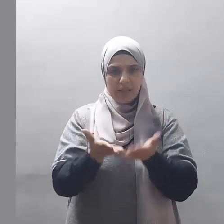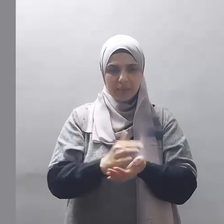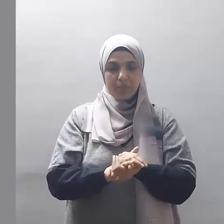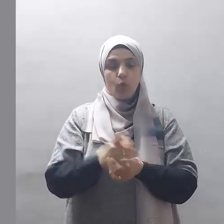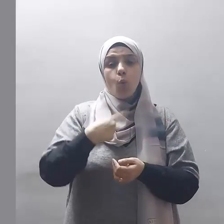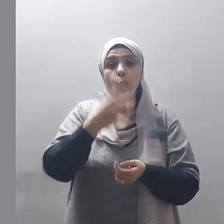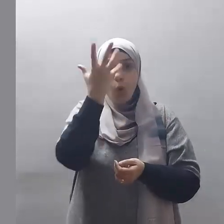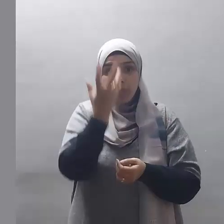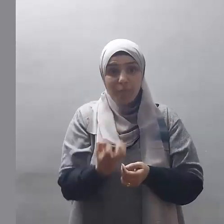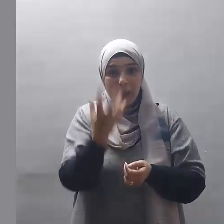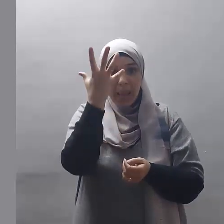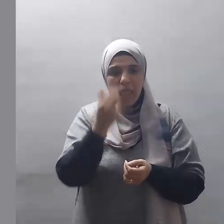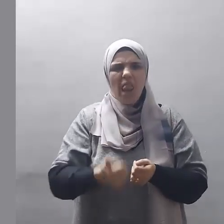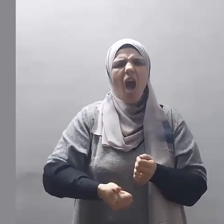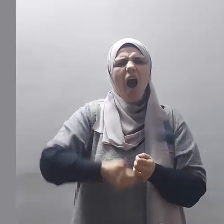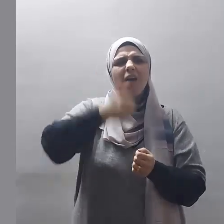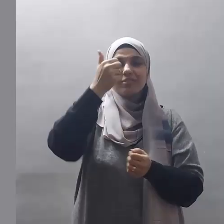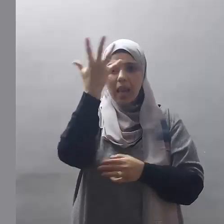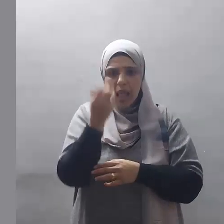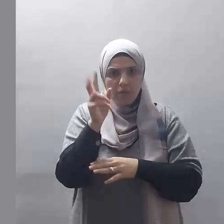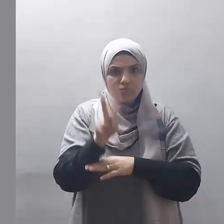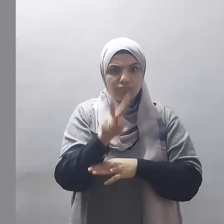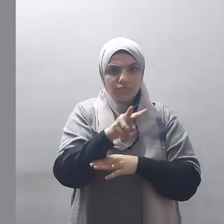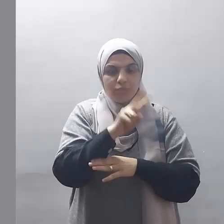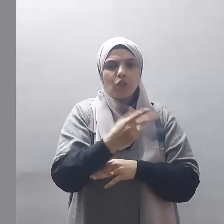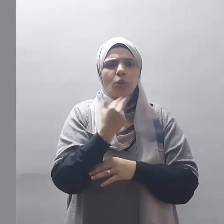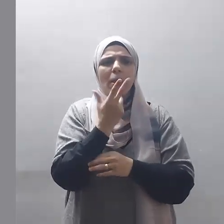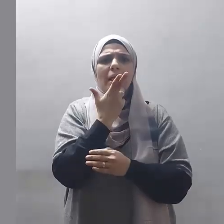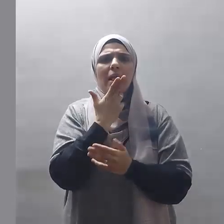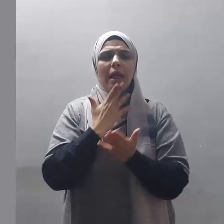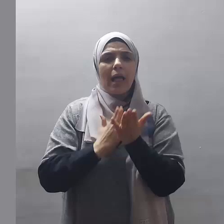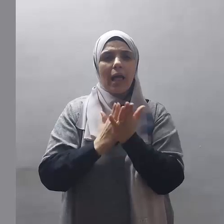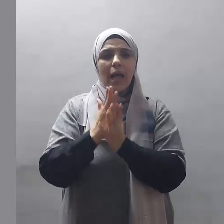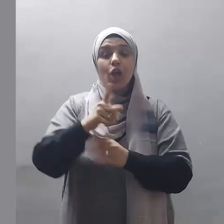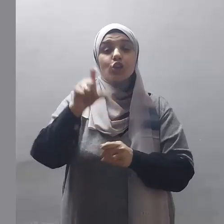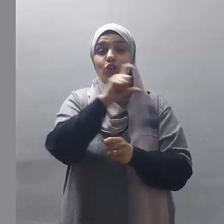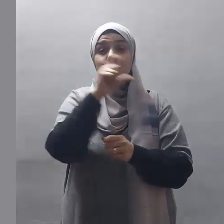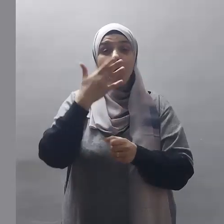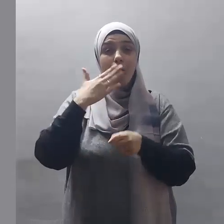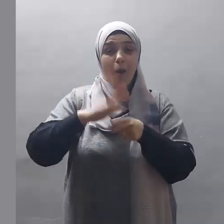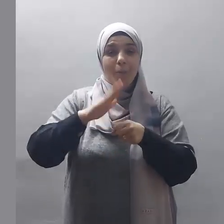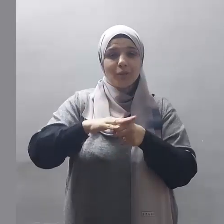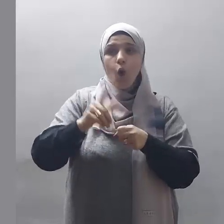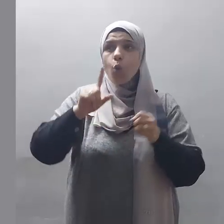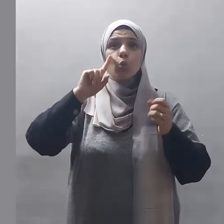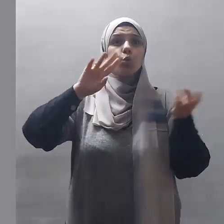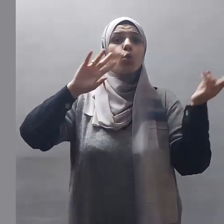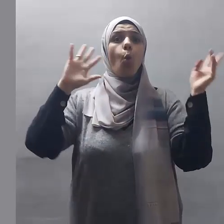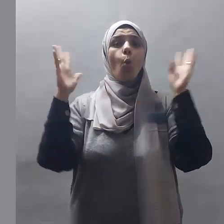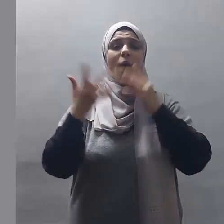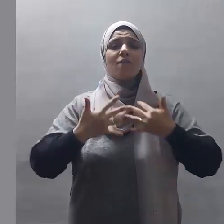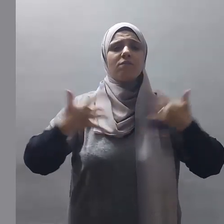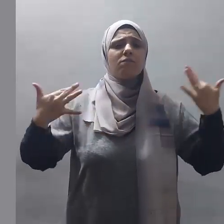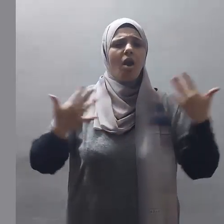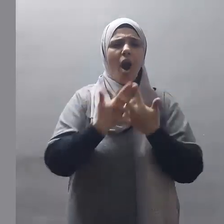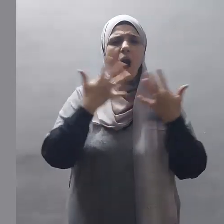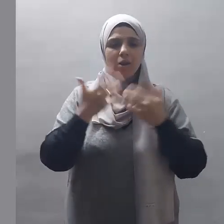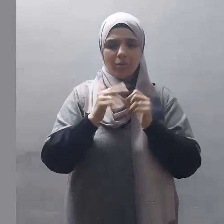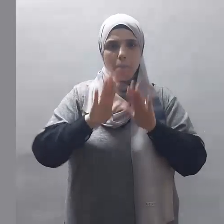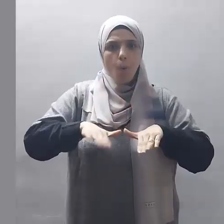ولياليه اشرف الليالي واطهر شهر تتزين الدنيا كلها فرحا بقدومه تفتح